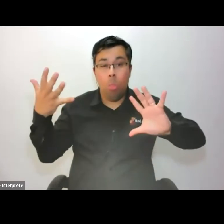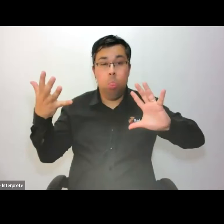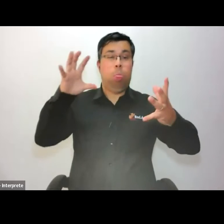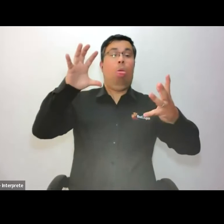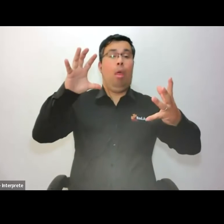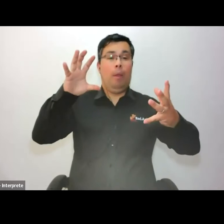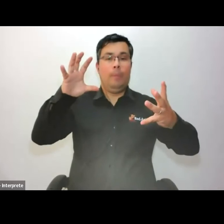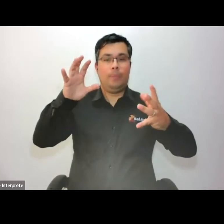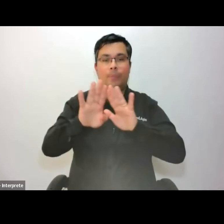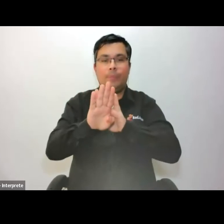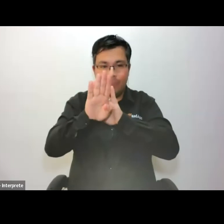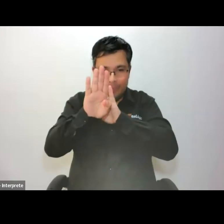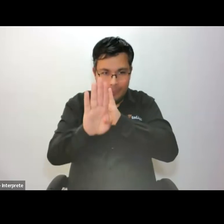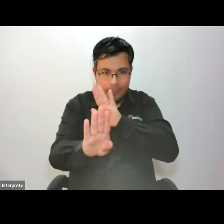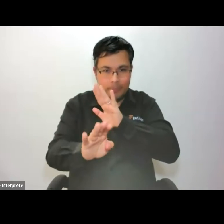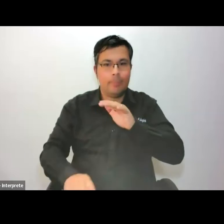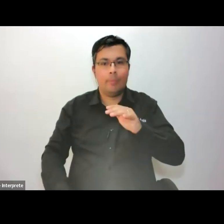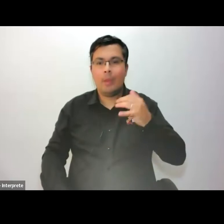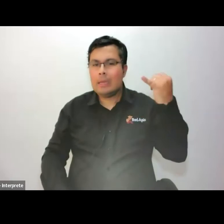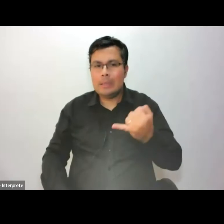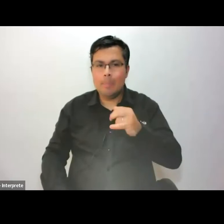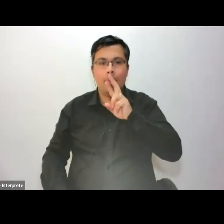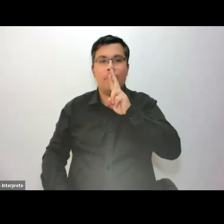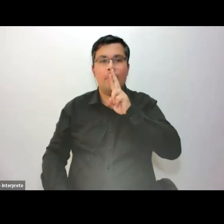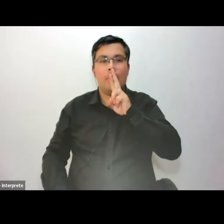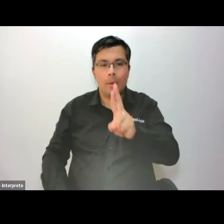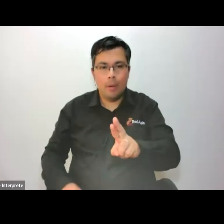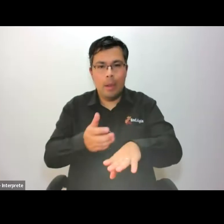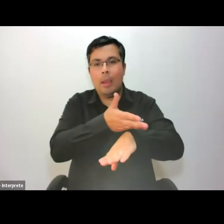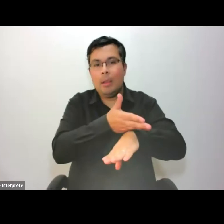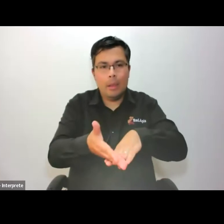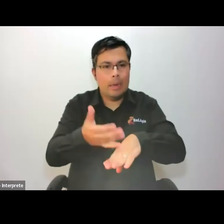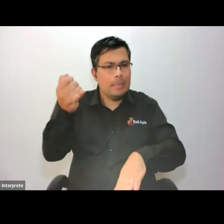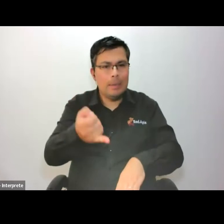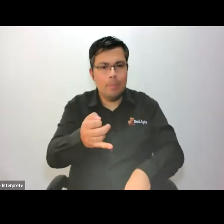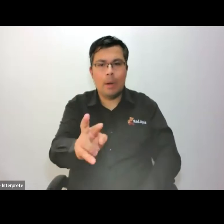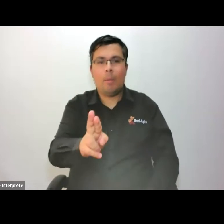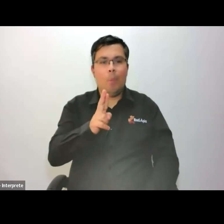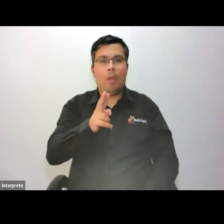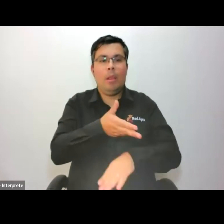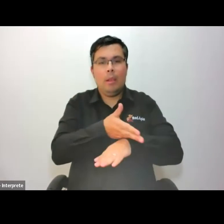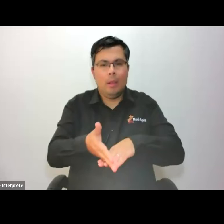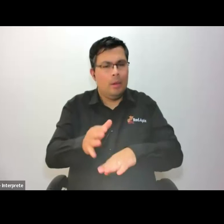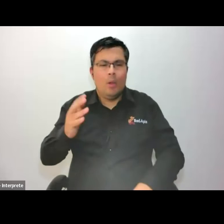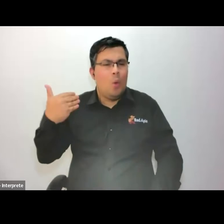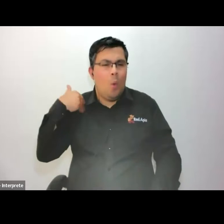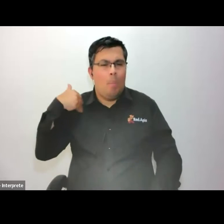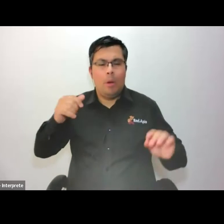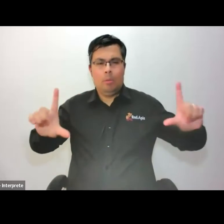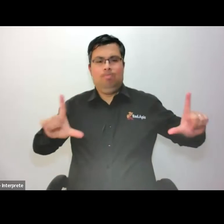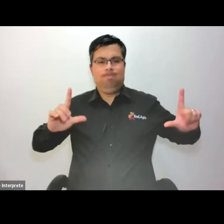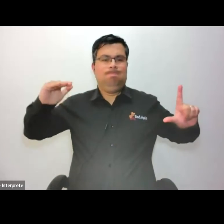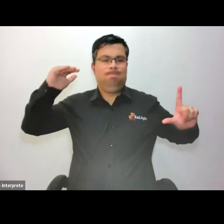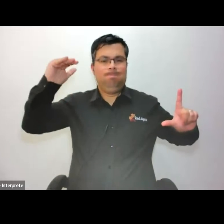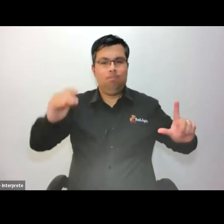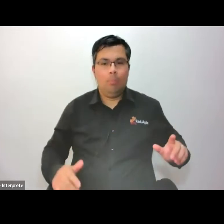respuesta siempre llega tarde, aunque seamos doctorados en autismo, llega tarde, porque no identificamos que, por ejemplo, la necesidad de apoyo